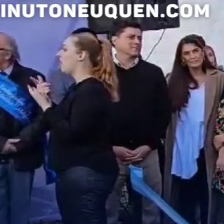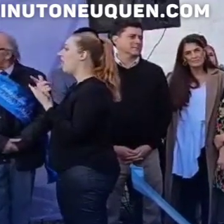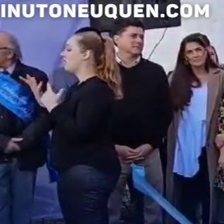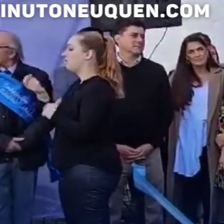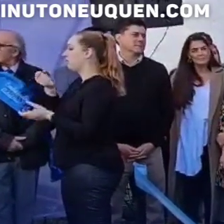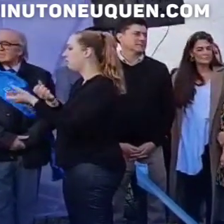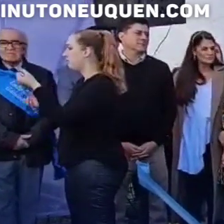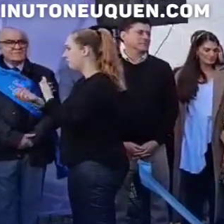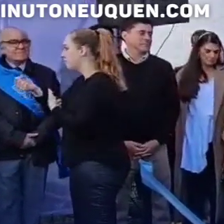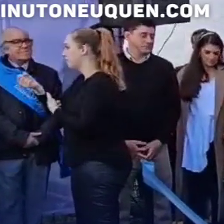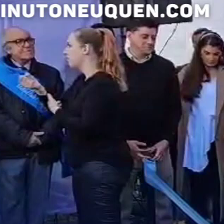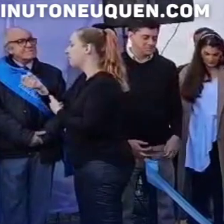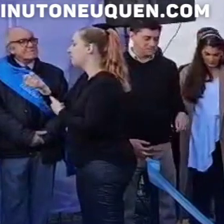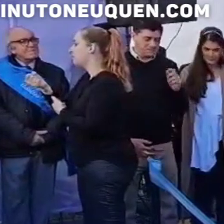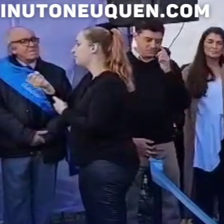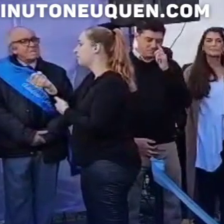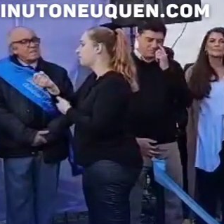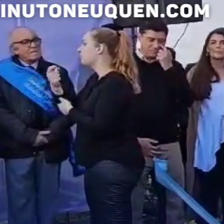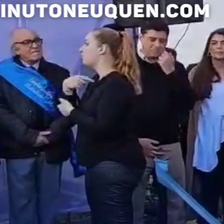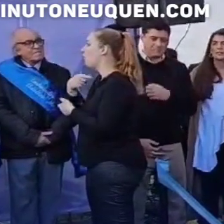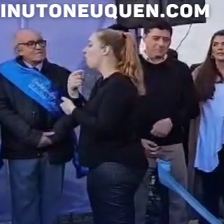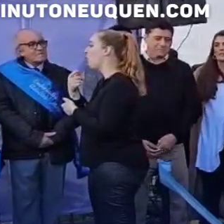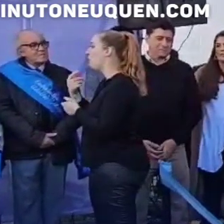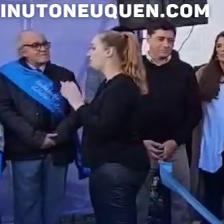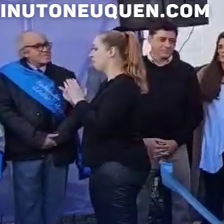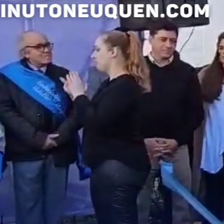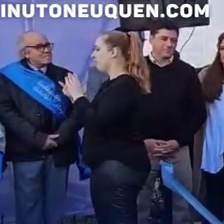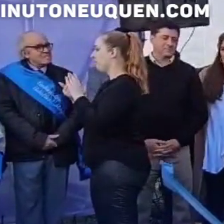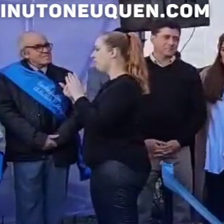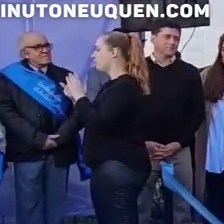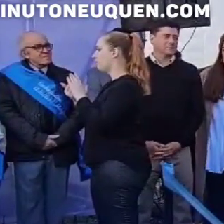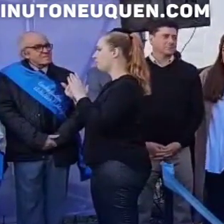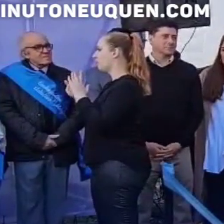y oportunidades, y yo quiero destacar